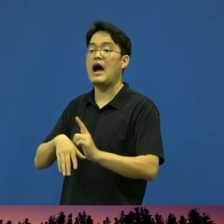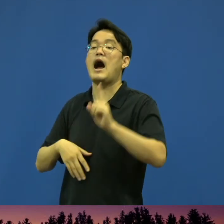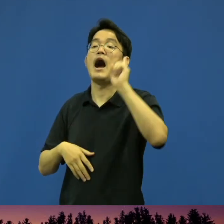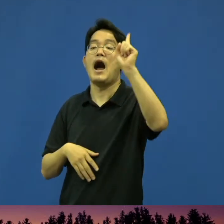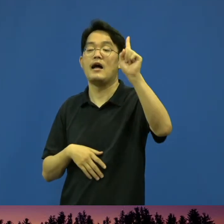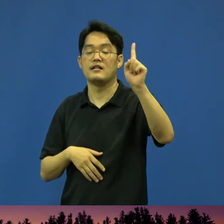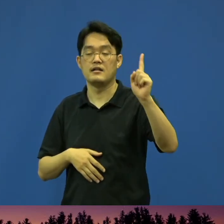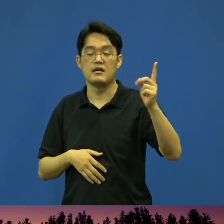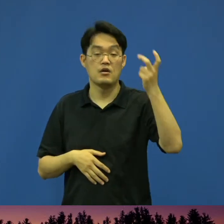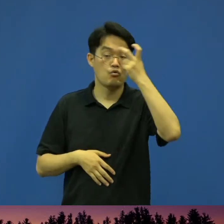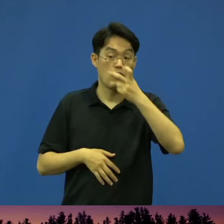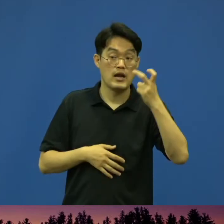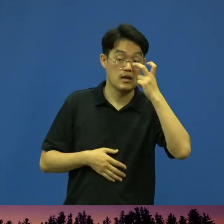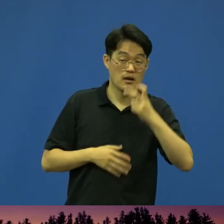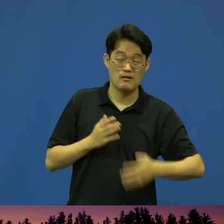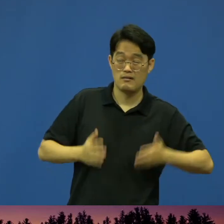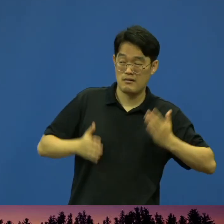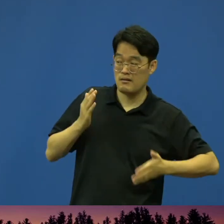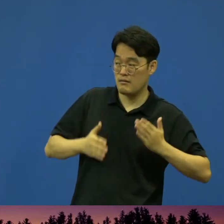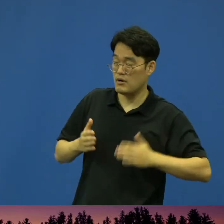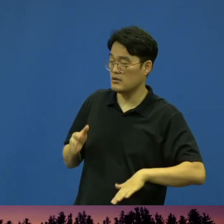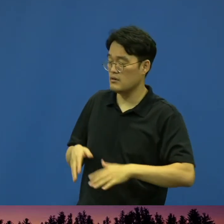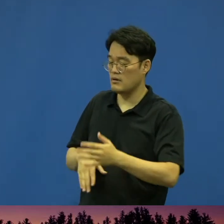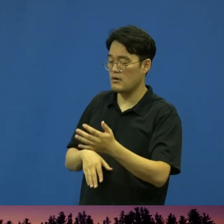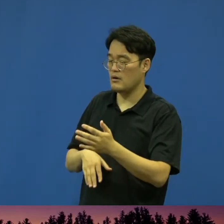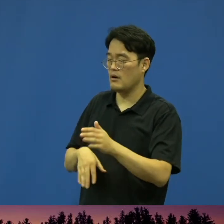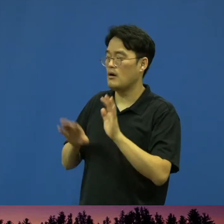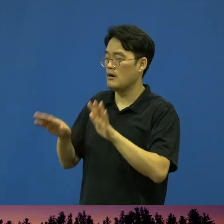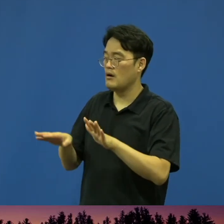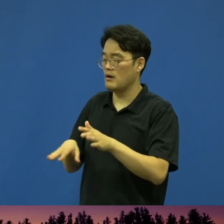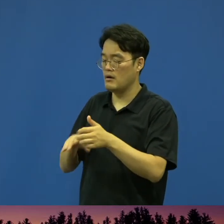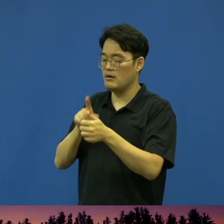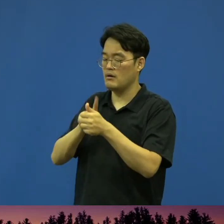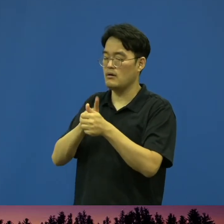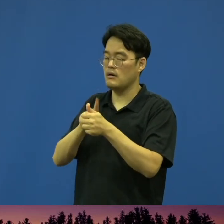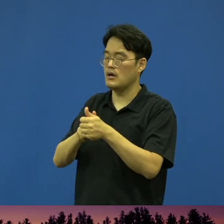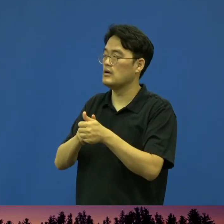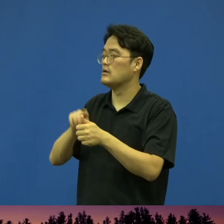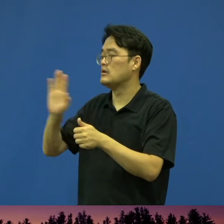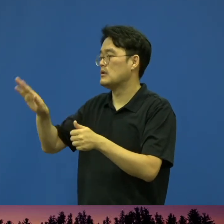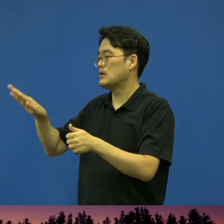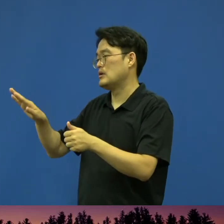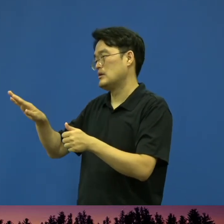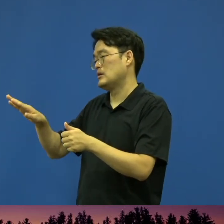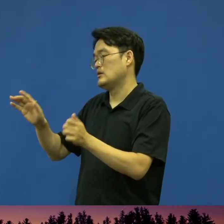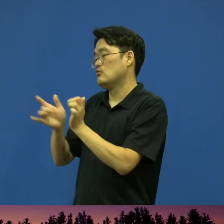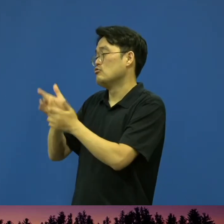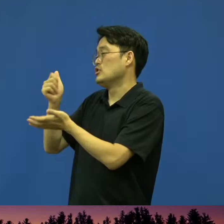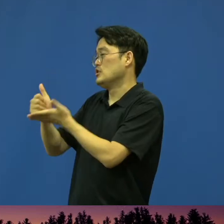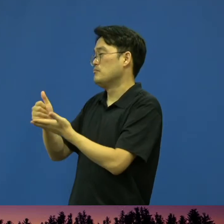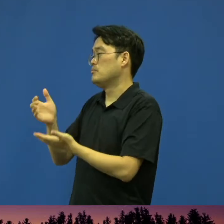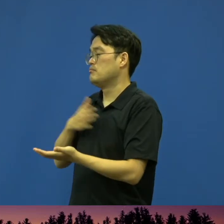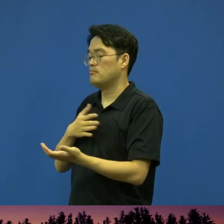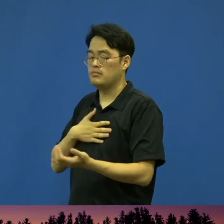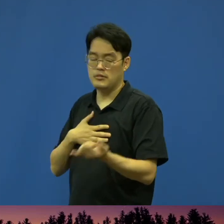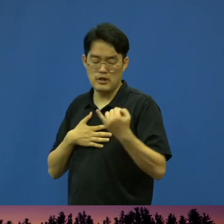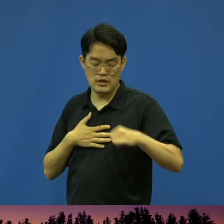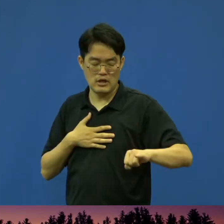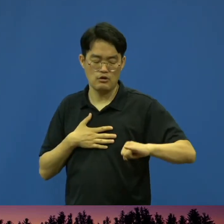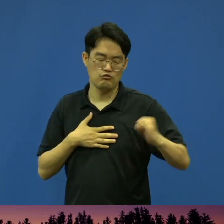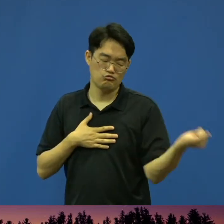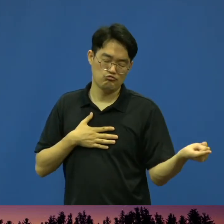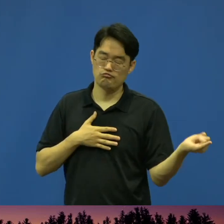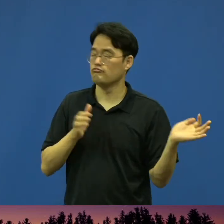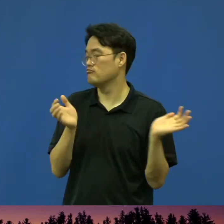절하며 이르되 내 딸이 방금 죽었사오나. 딸이 죽었습니다. 끝났습니다. 그런데